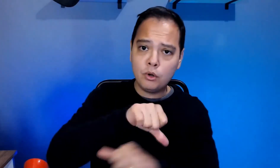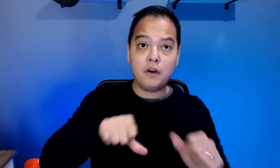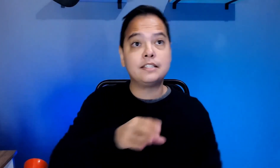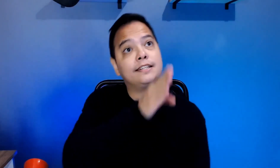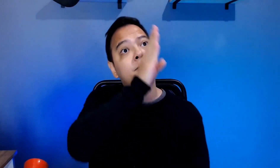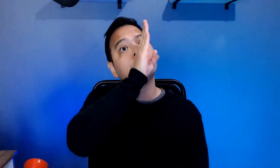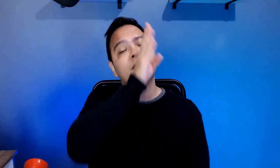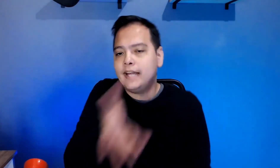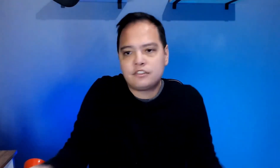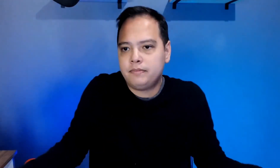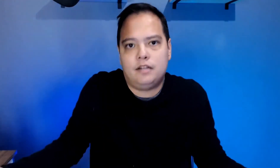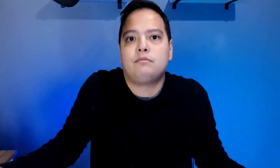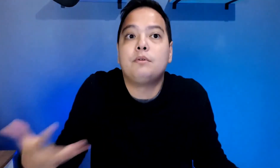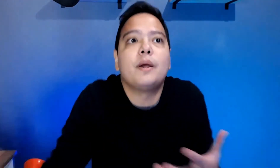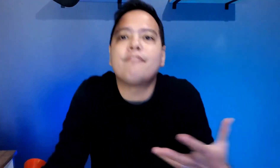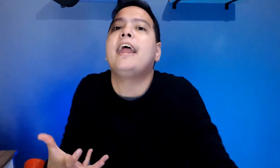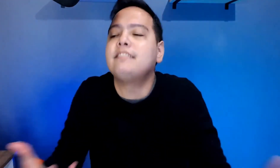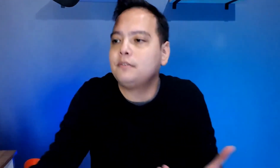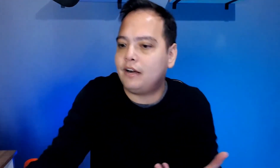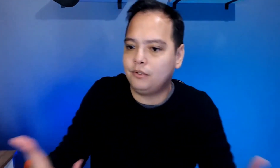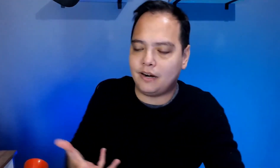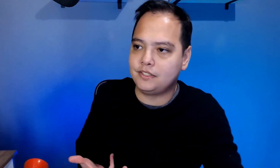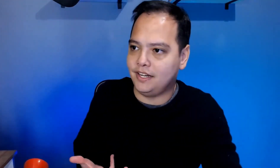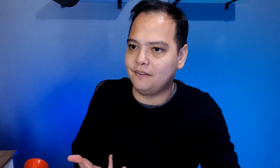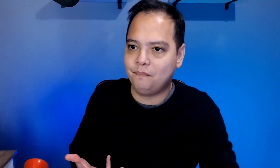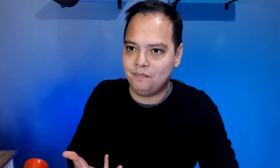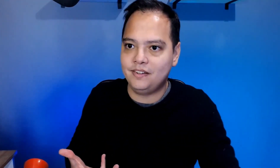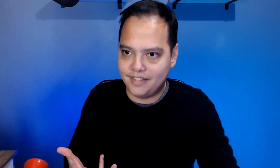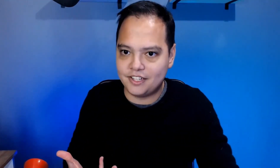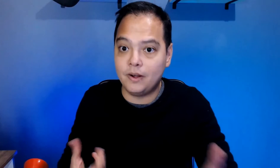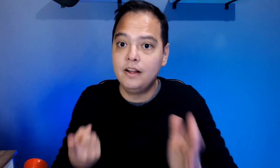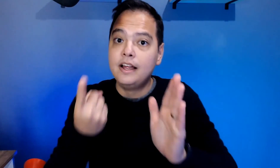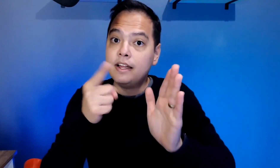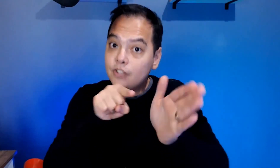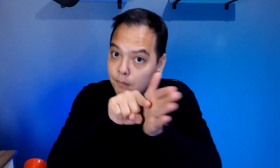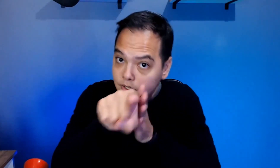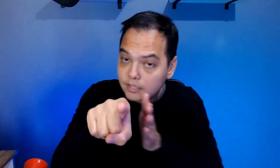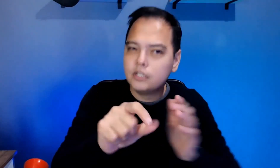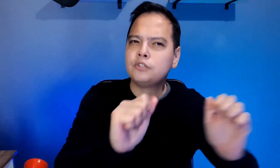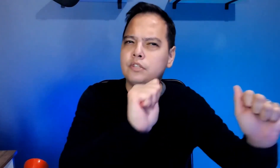ficar assim, eu desço, porque eu não tenho referência do que está acontecendo. Tem? Então, isso é importante. O senhor está contando,